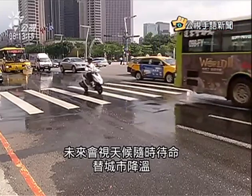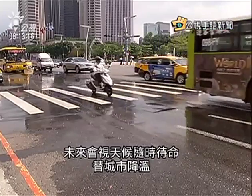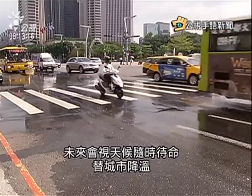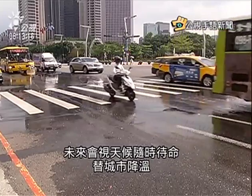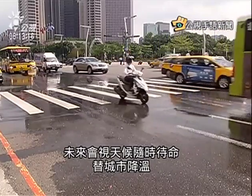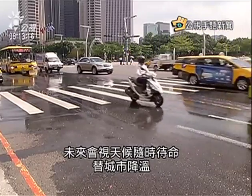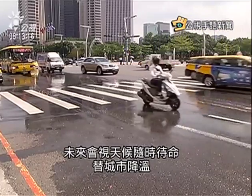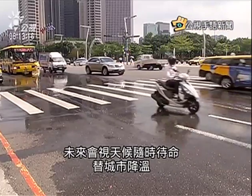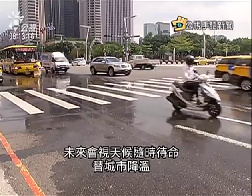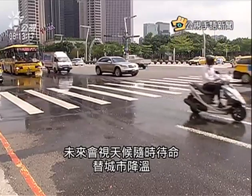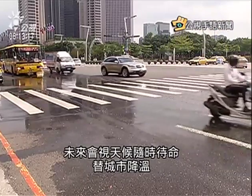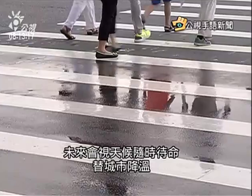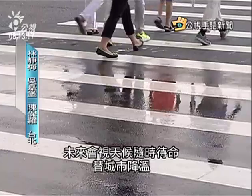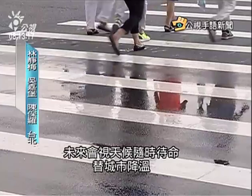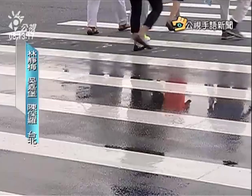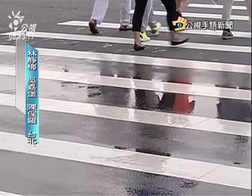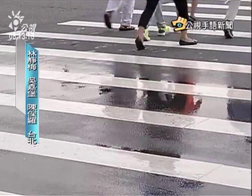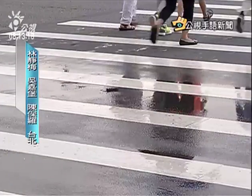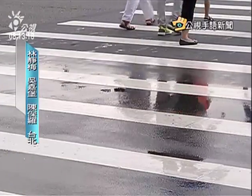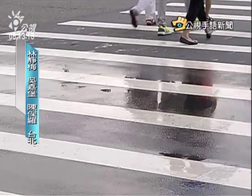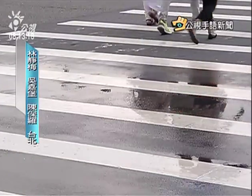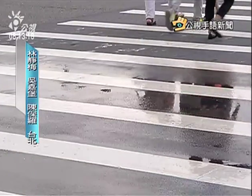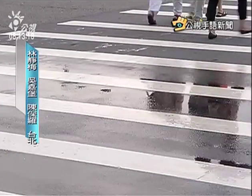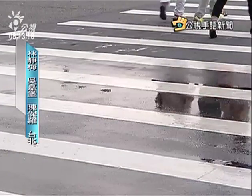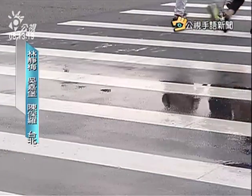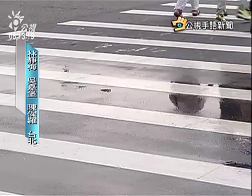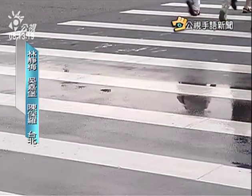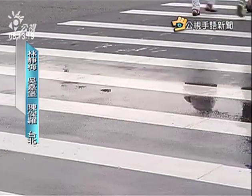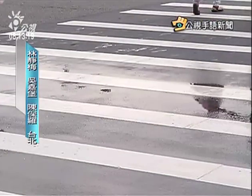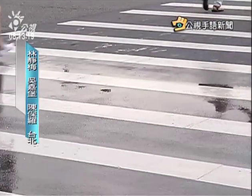替城市降温。记者你们吴家宝、陈保罗台北报道。